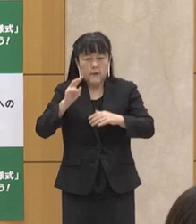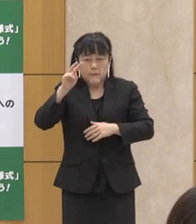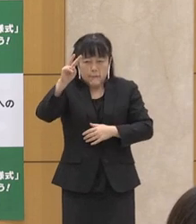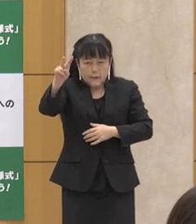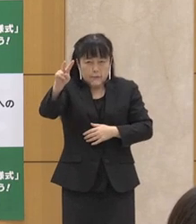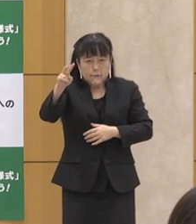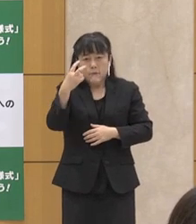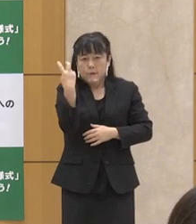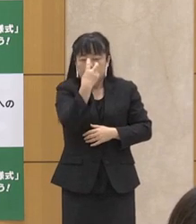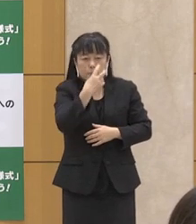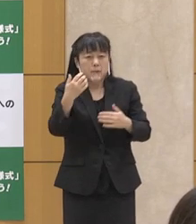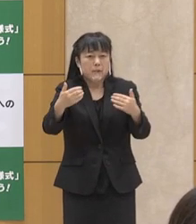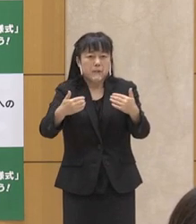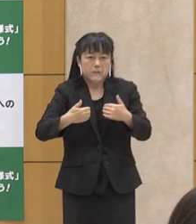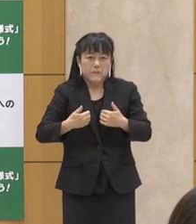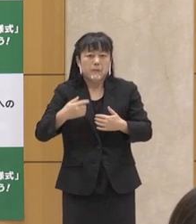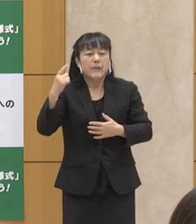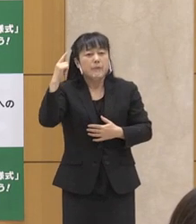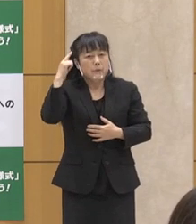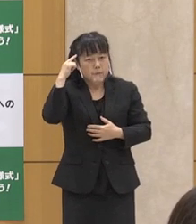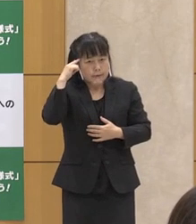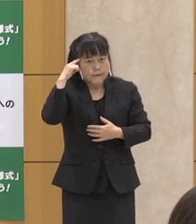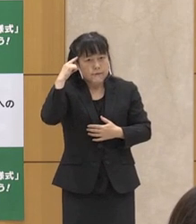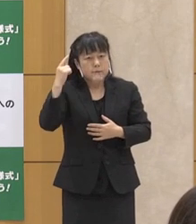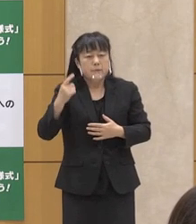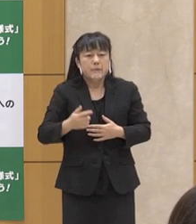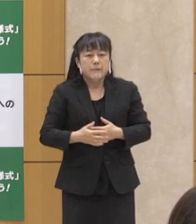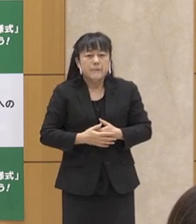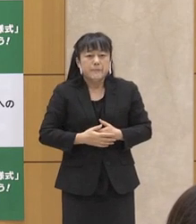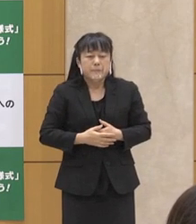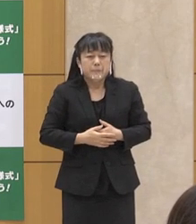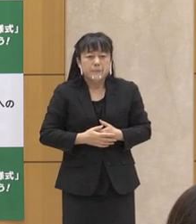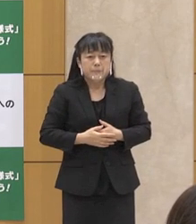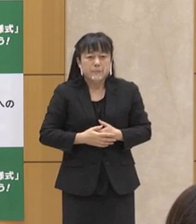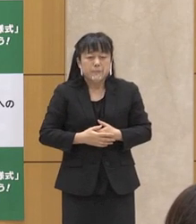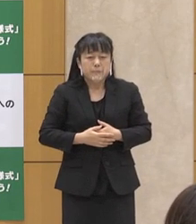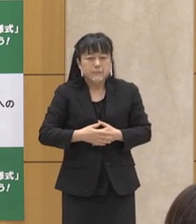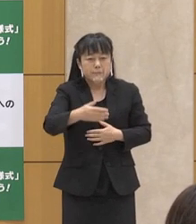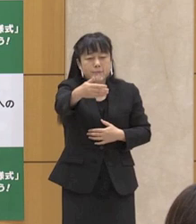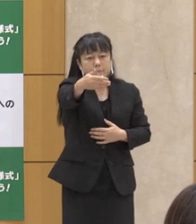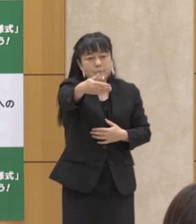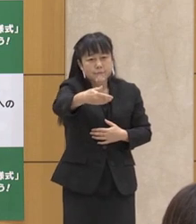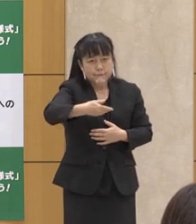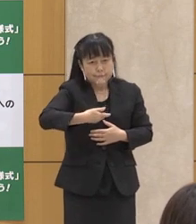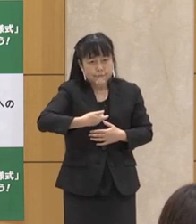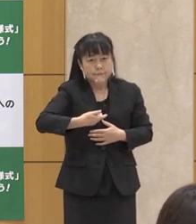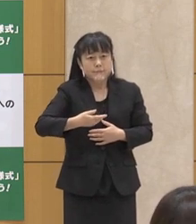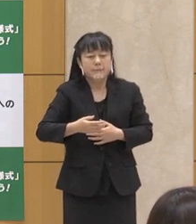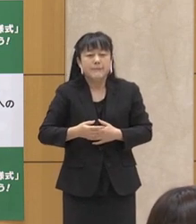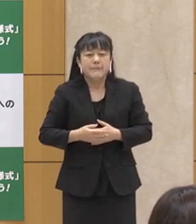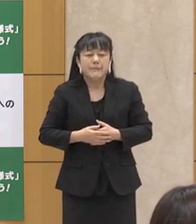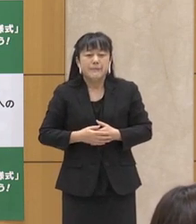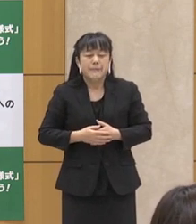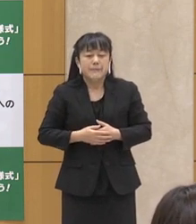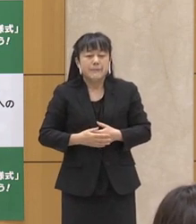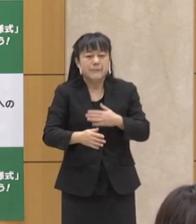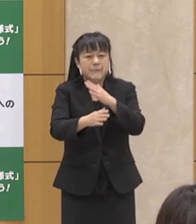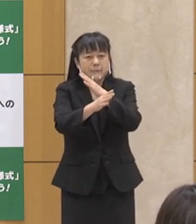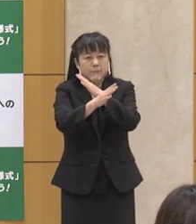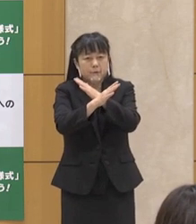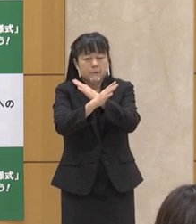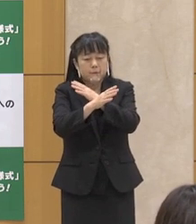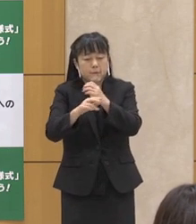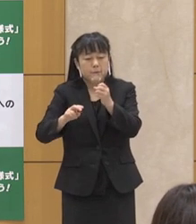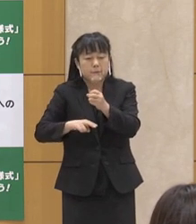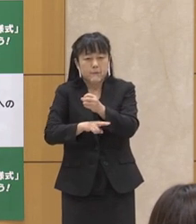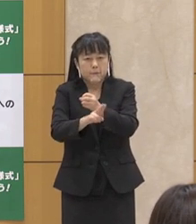。 わかりました、ありがとうございます。それともう一点、ご発表いただいたノーコロナハラスメント啓発キャン